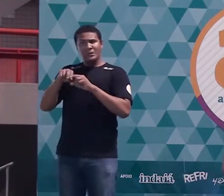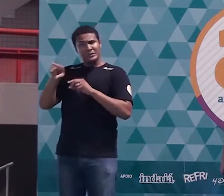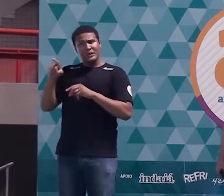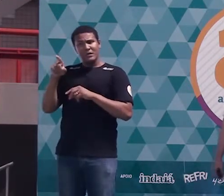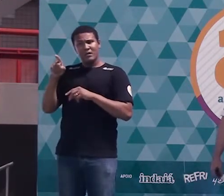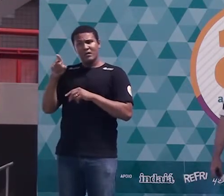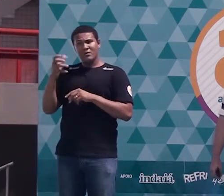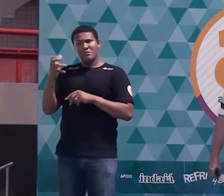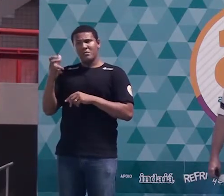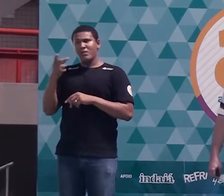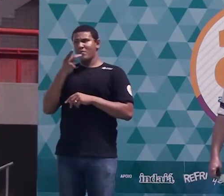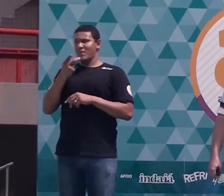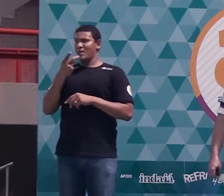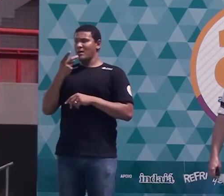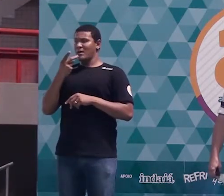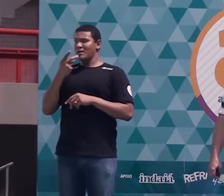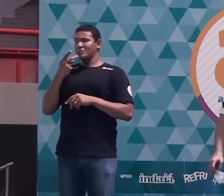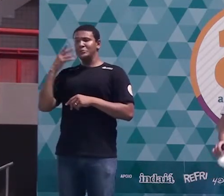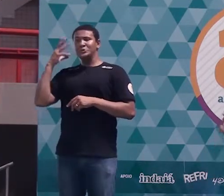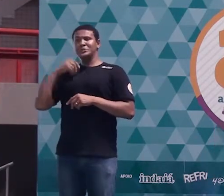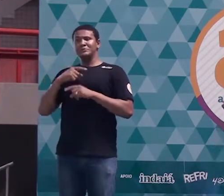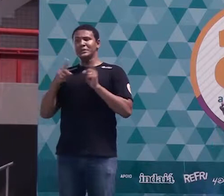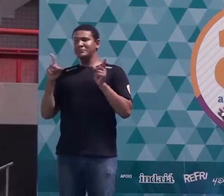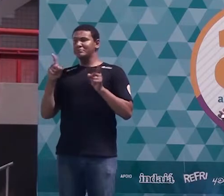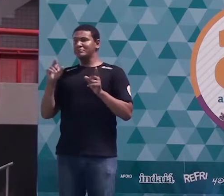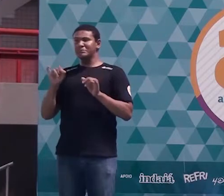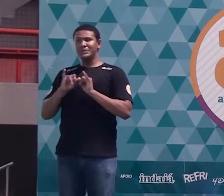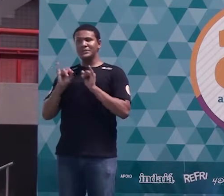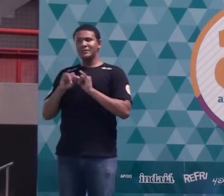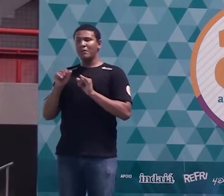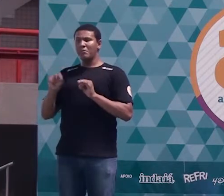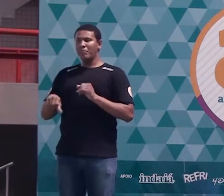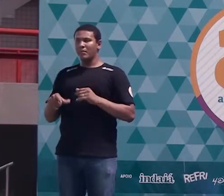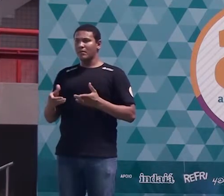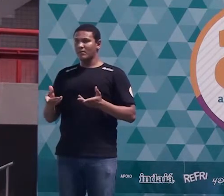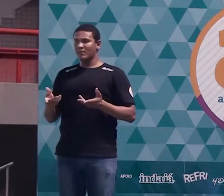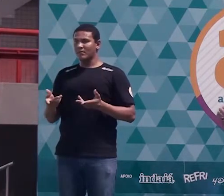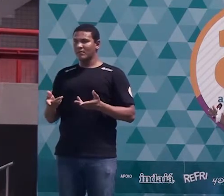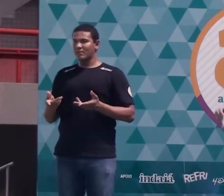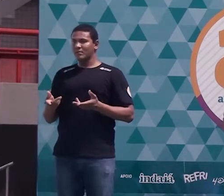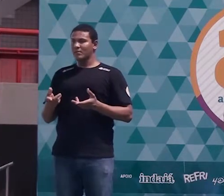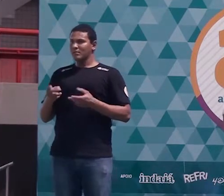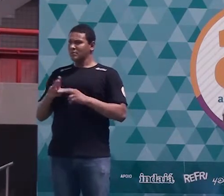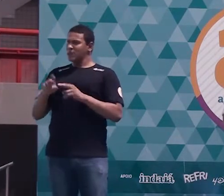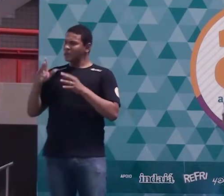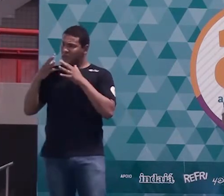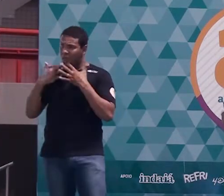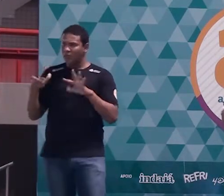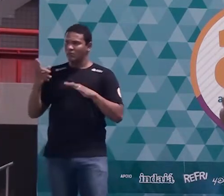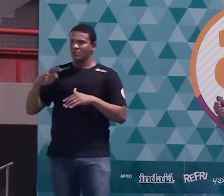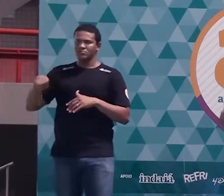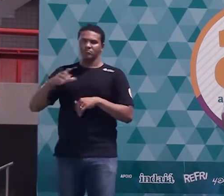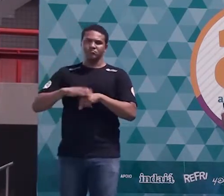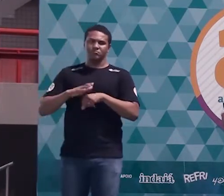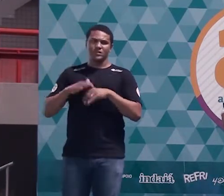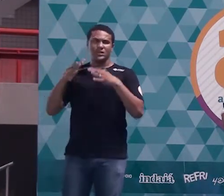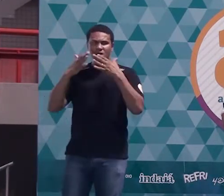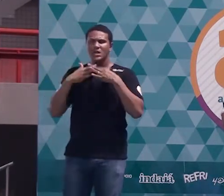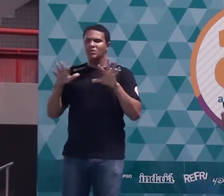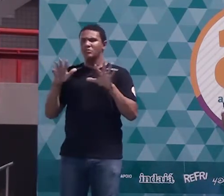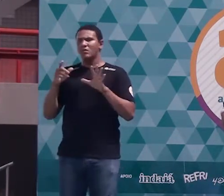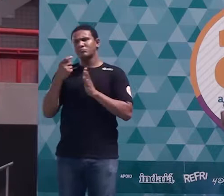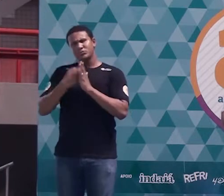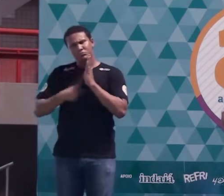bonito e acabou dizendo besteira. Então, na redação do Enem, qual é o conselho que eu dou? Seja natural. Escreva o que você